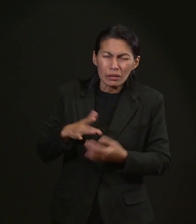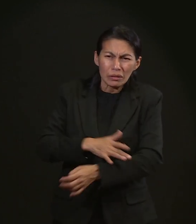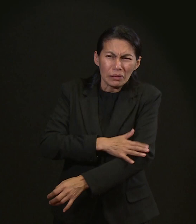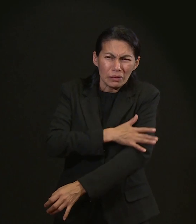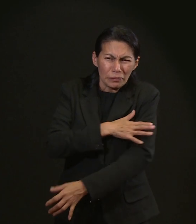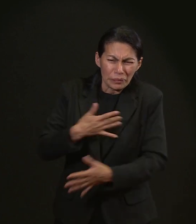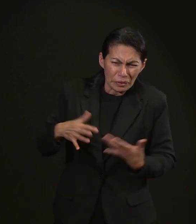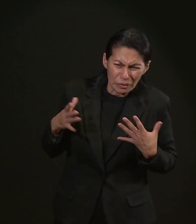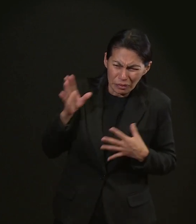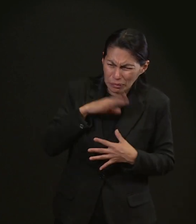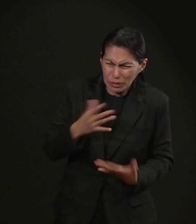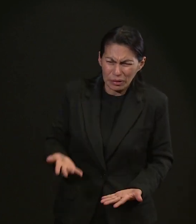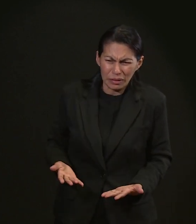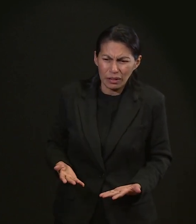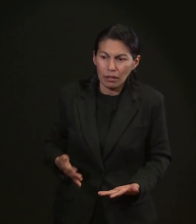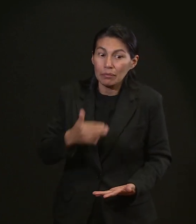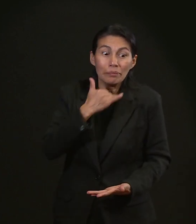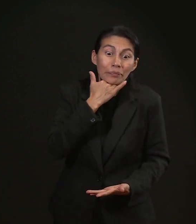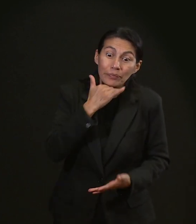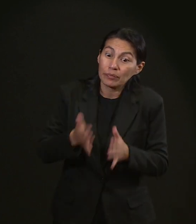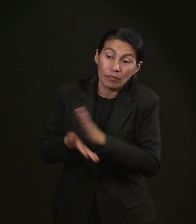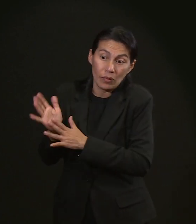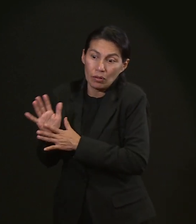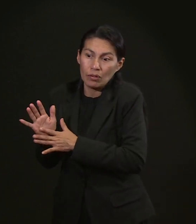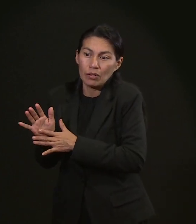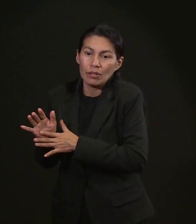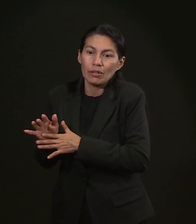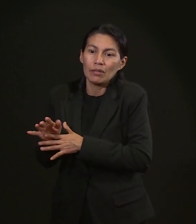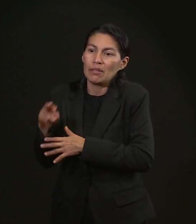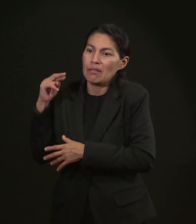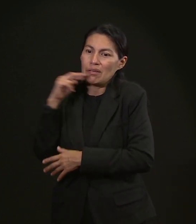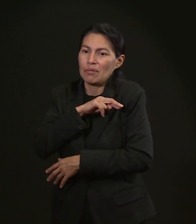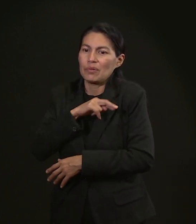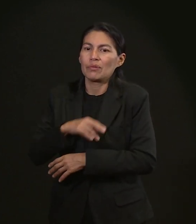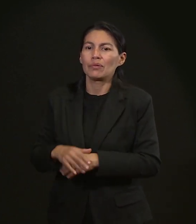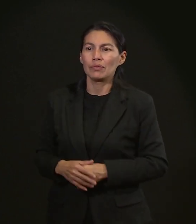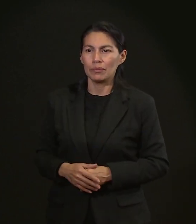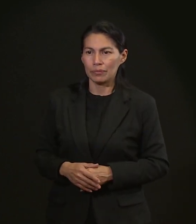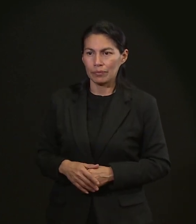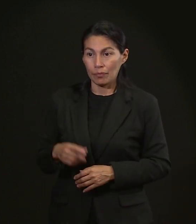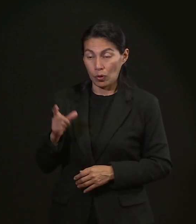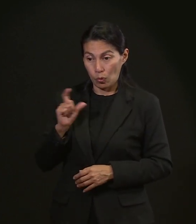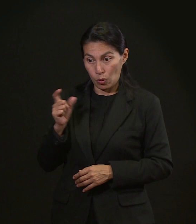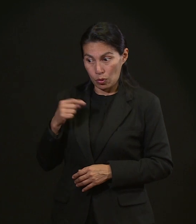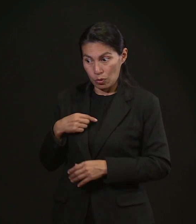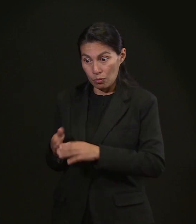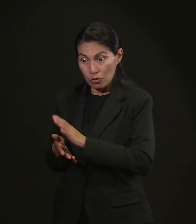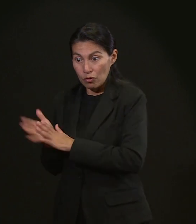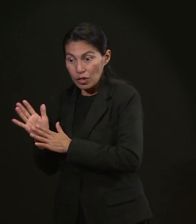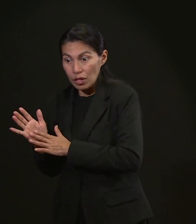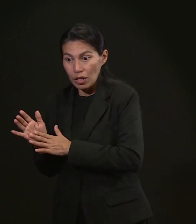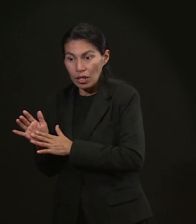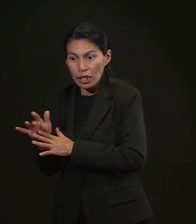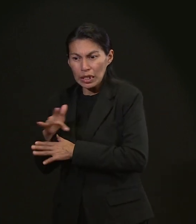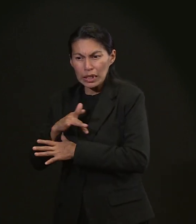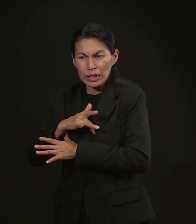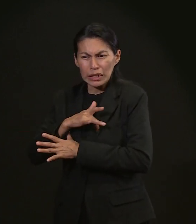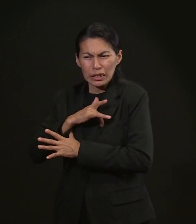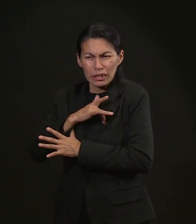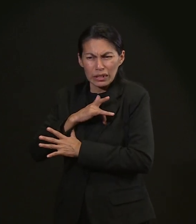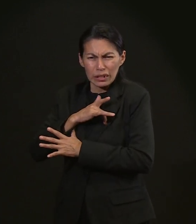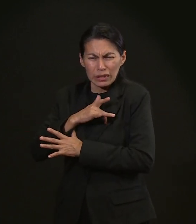tan incómoda que está siento que y entonces yo dije disculpe tengo que irme saliese cuando yo salí